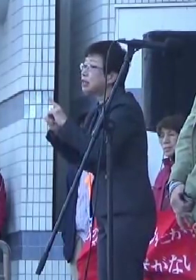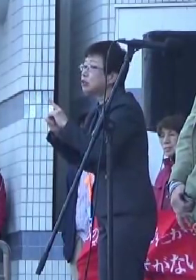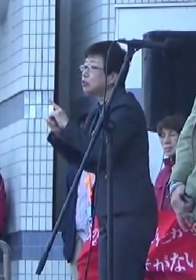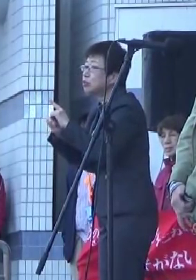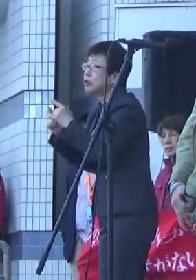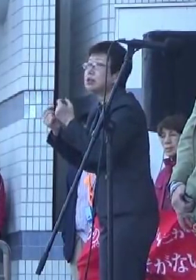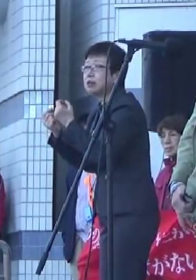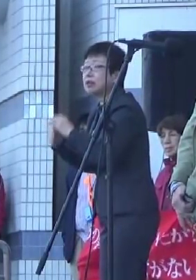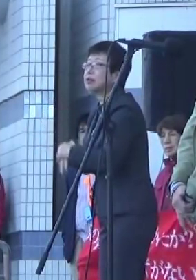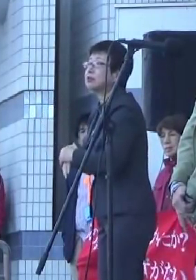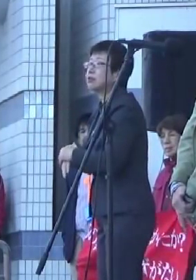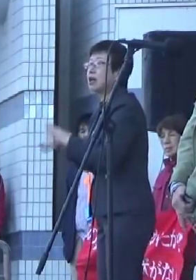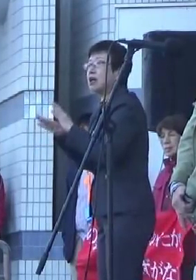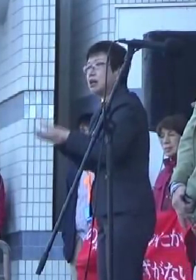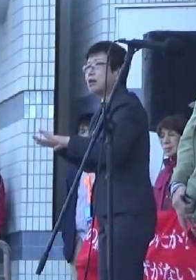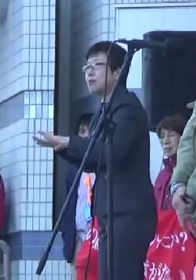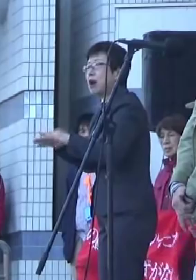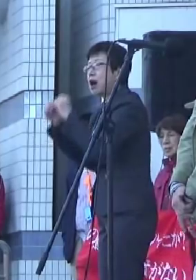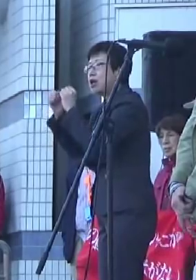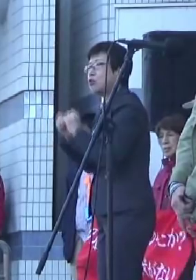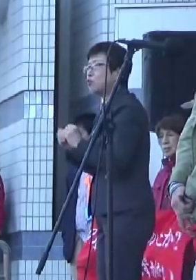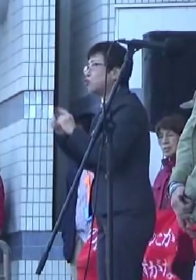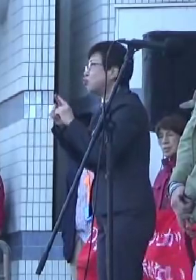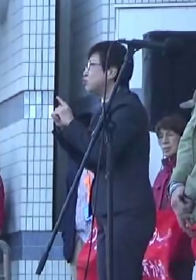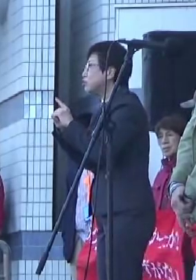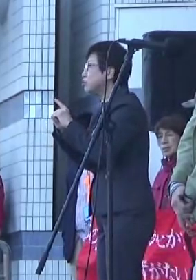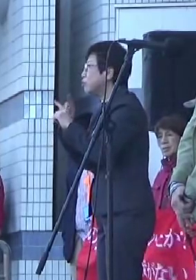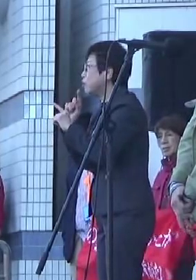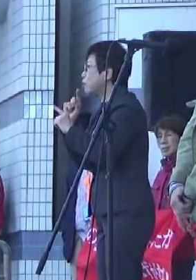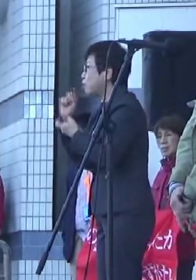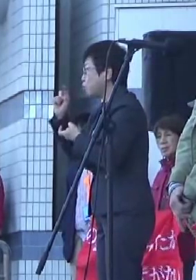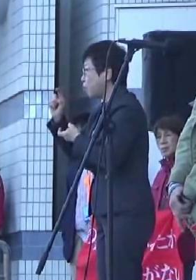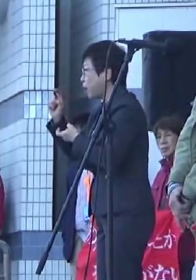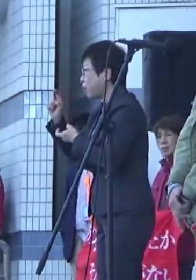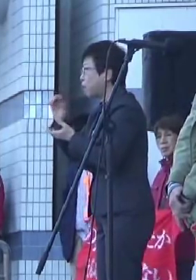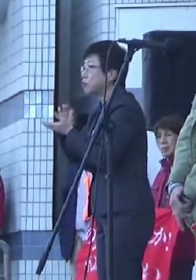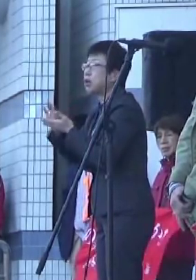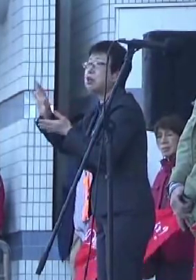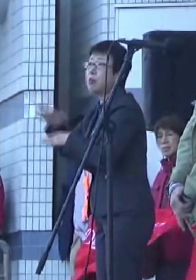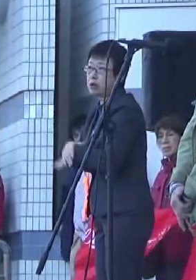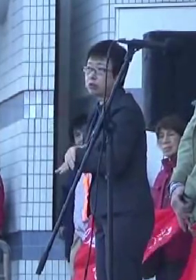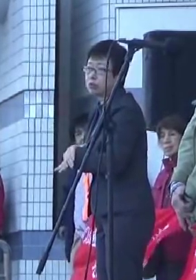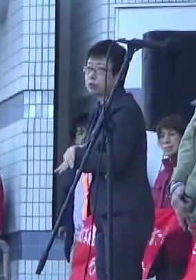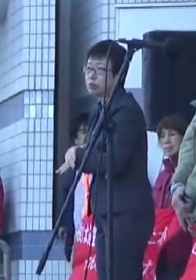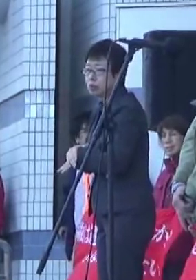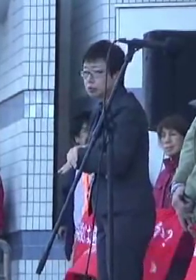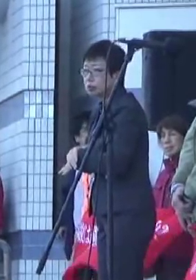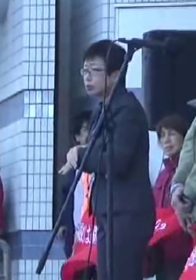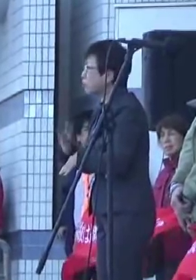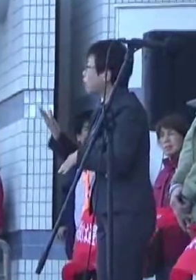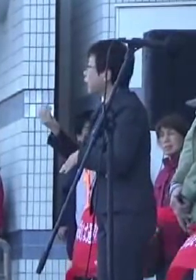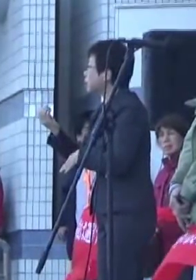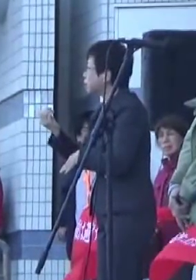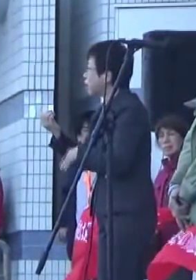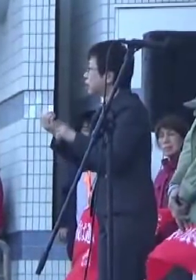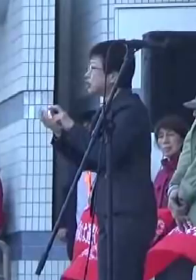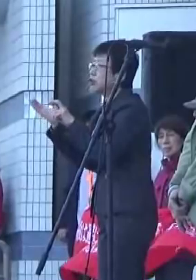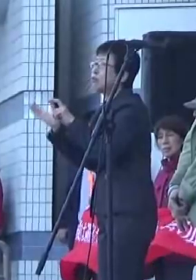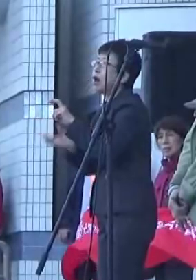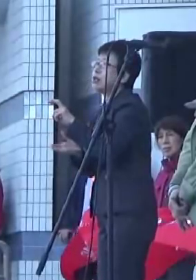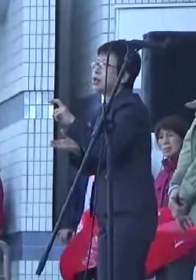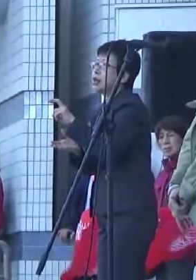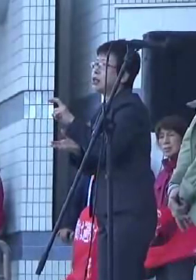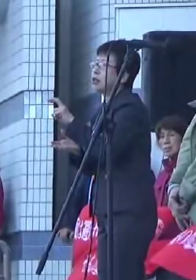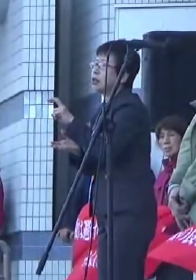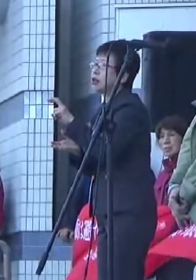、それが今居住率という言葉で報道されております。その人々の数は 20% です